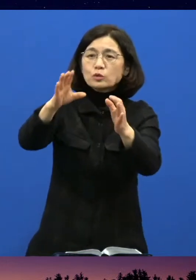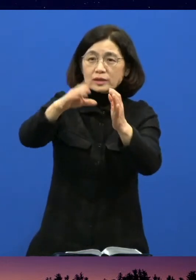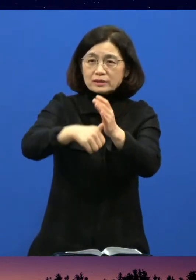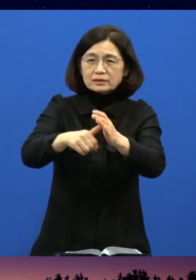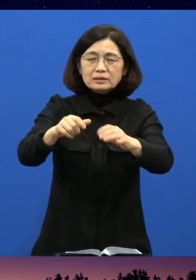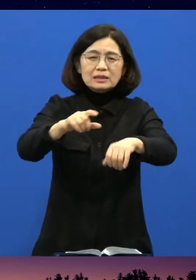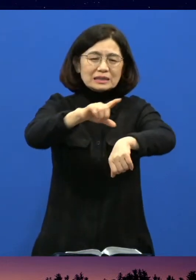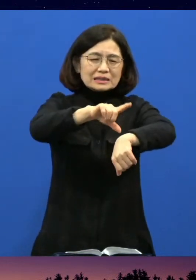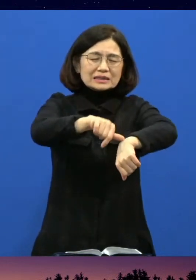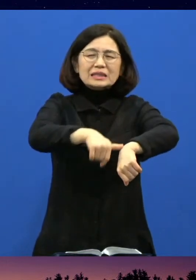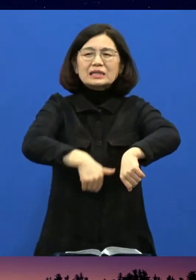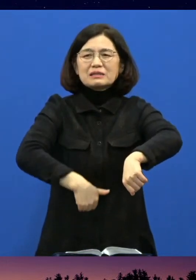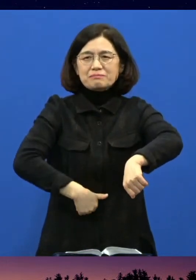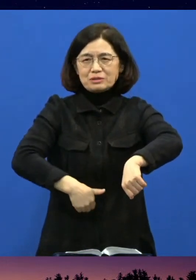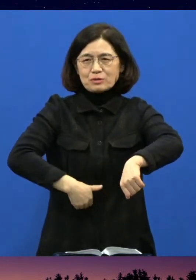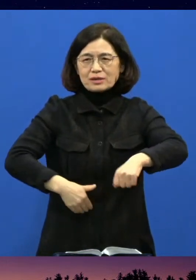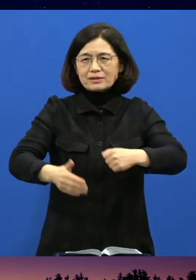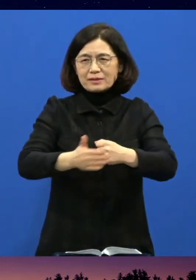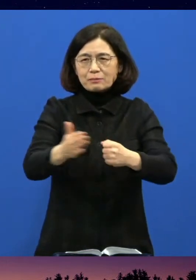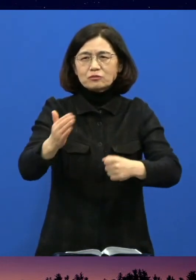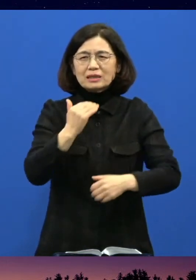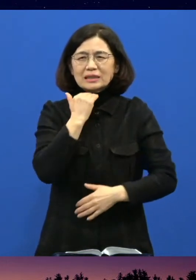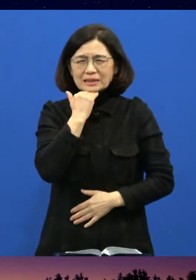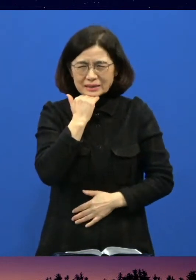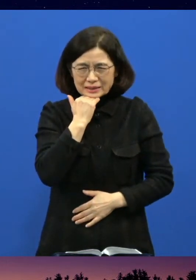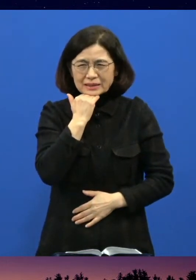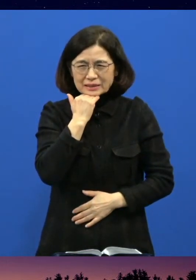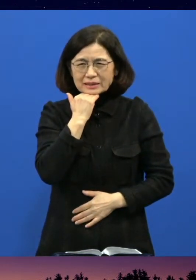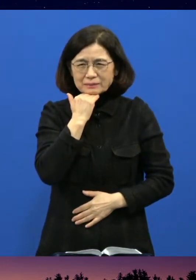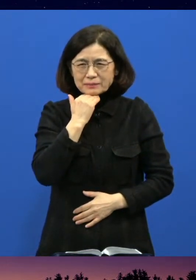그렇게 기다리고 기다렸더니라는 표현이 그거예요.